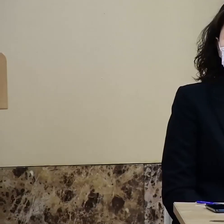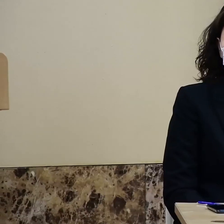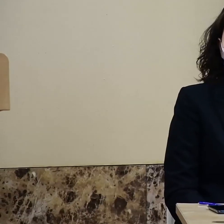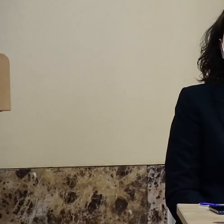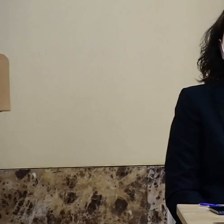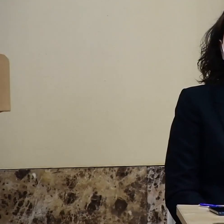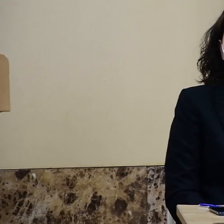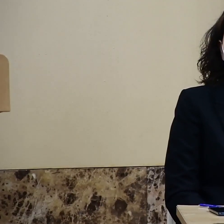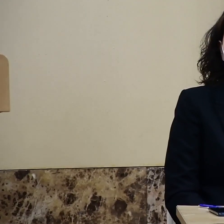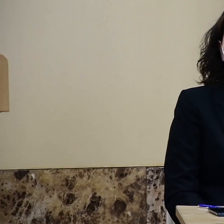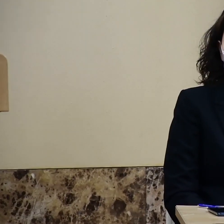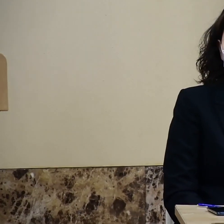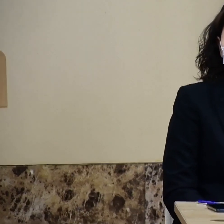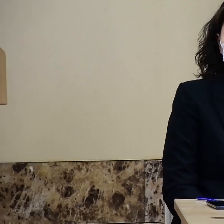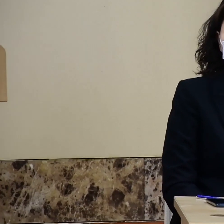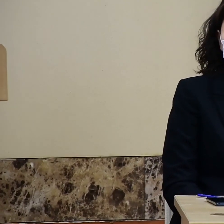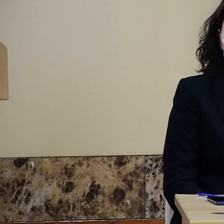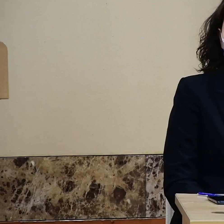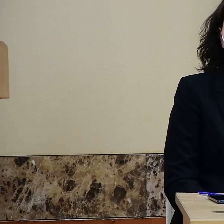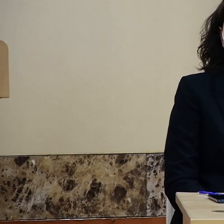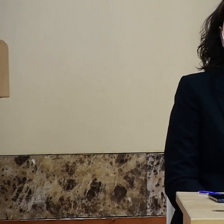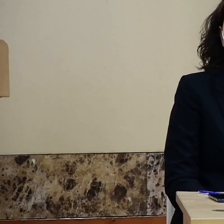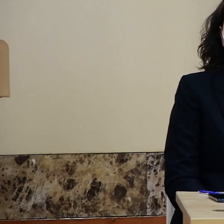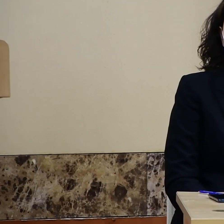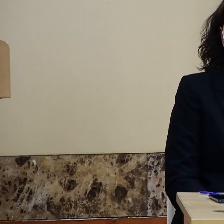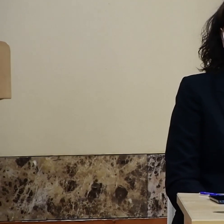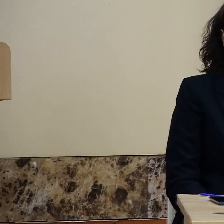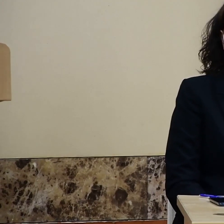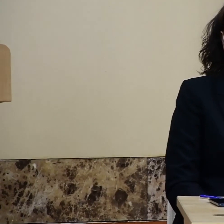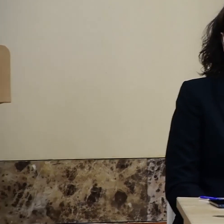Ирсэн ажилтнууд бас байгаа. Энэ хэлбэрийн 10 хоног үеийн нэг. Ачаа